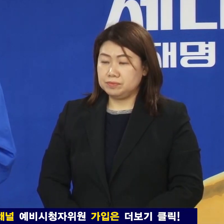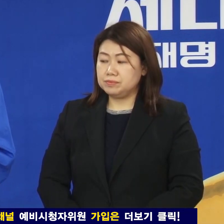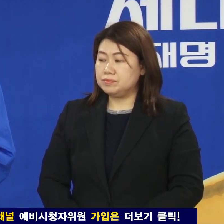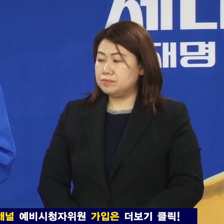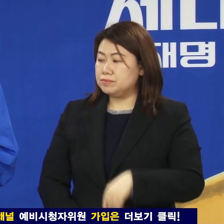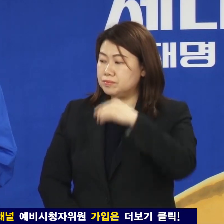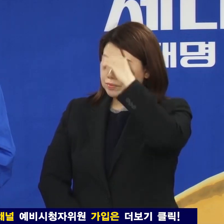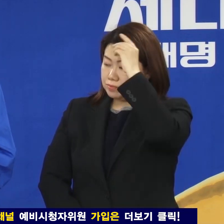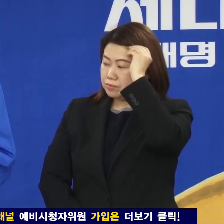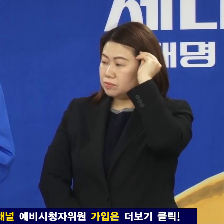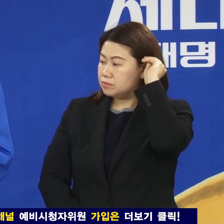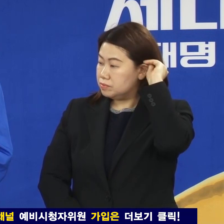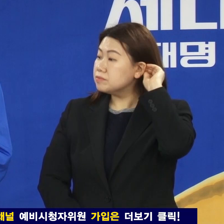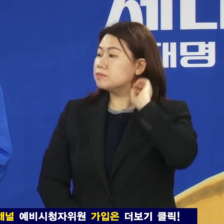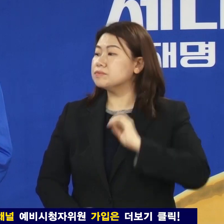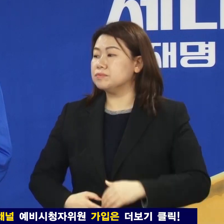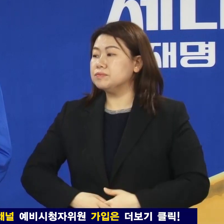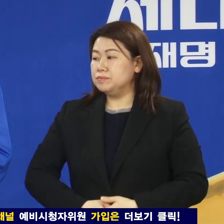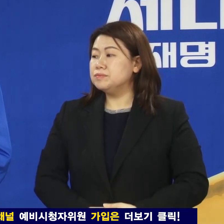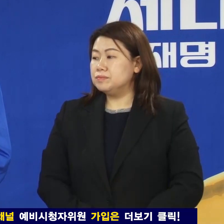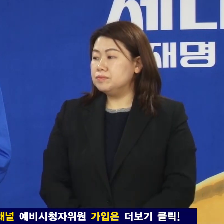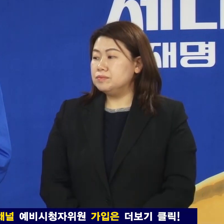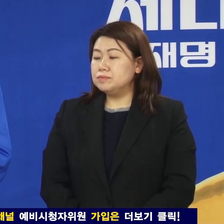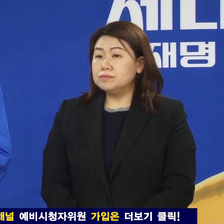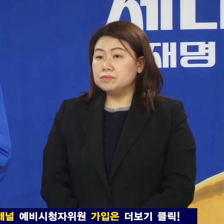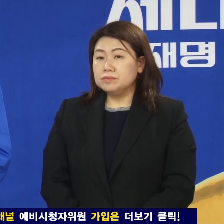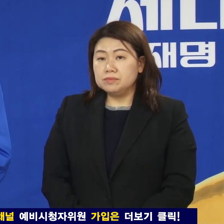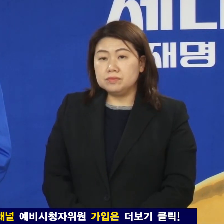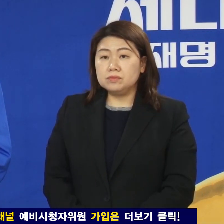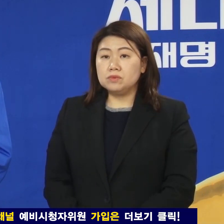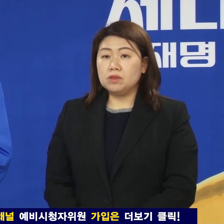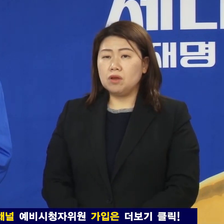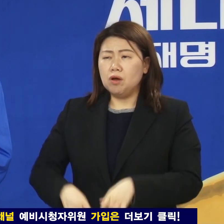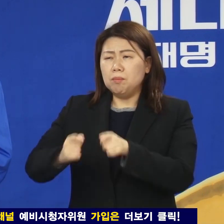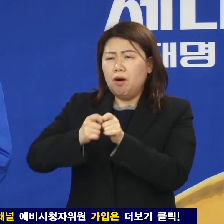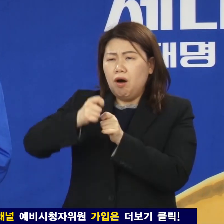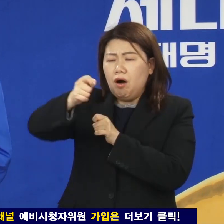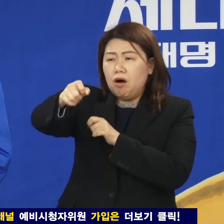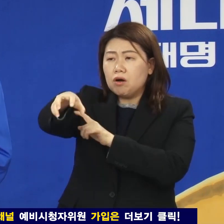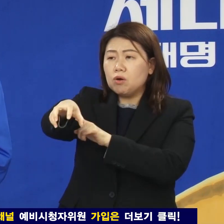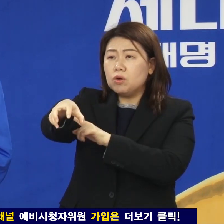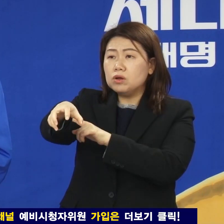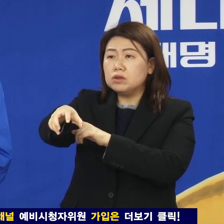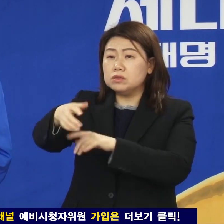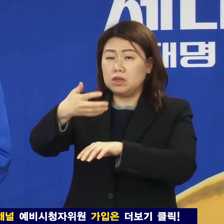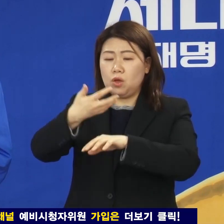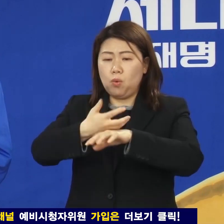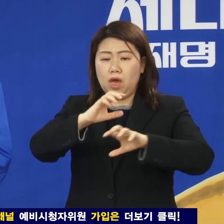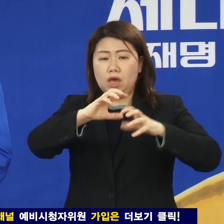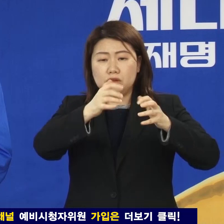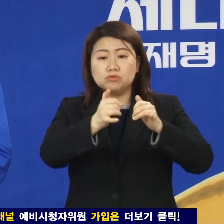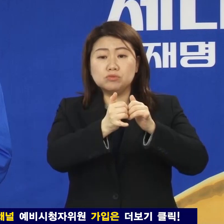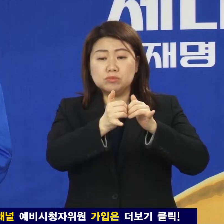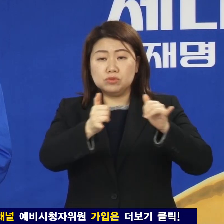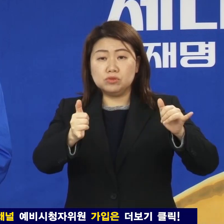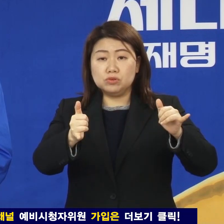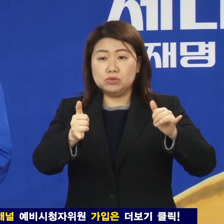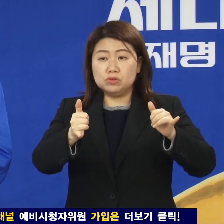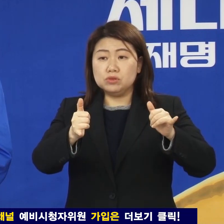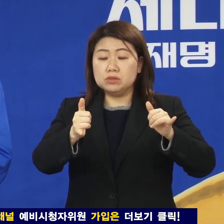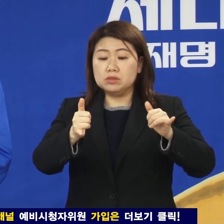1 다시하기 다다른 것 하겠습니다 이역만리 에 계신 제외 국민 여러분의 축구 한 행사에